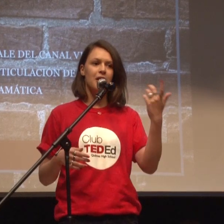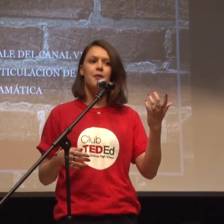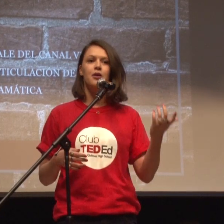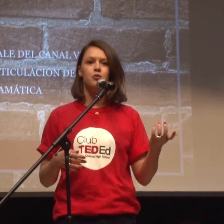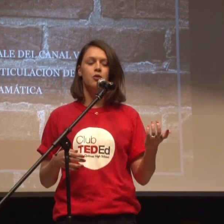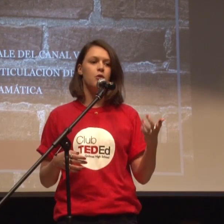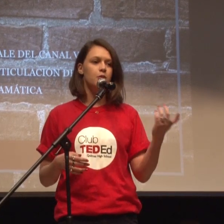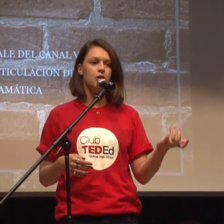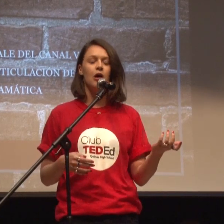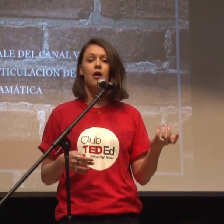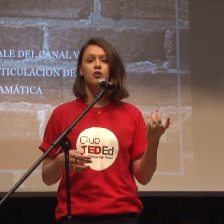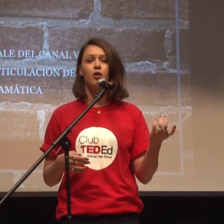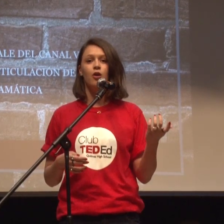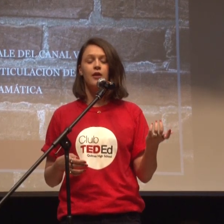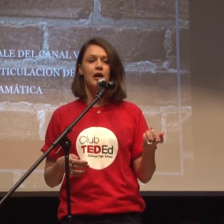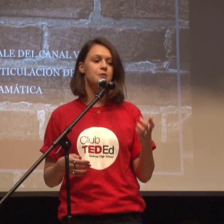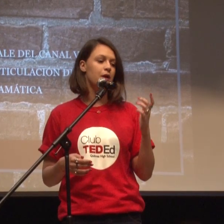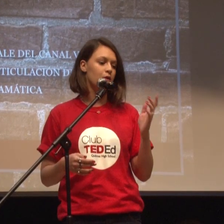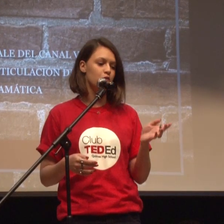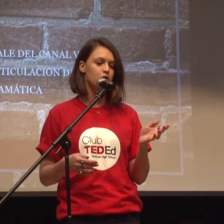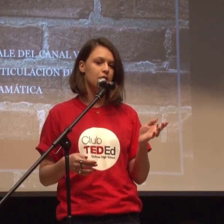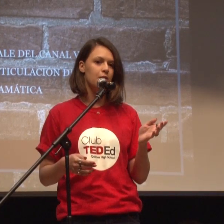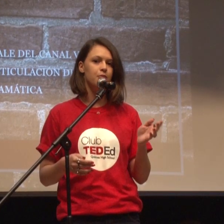miraba YouTube, como estaba todos los días, pierdo mucho el tiempo,